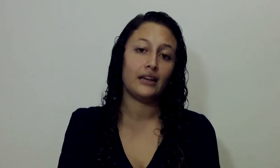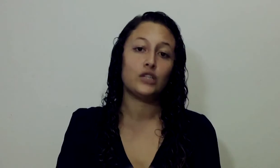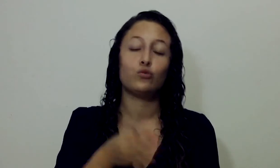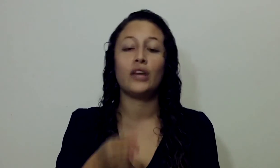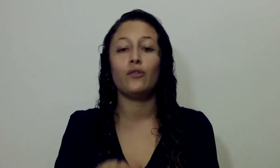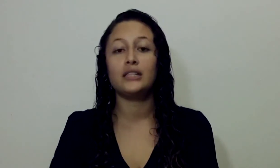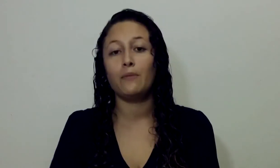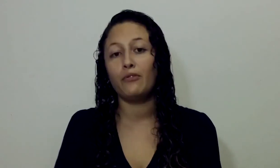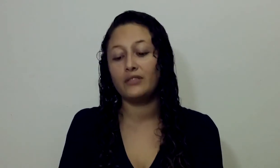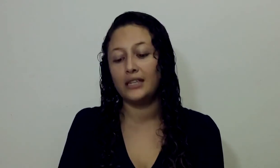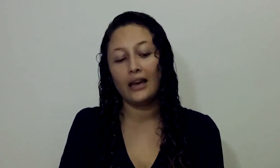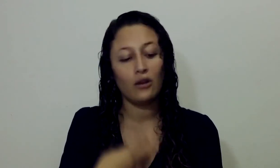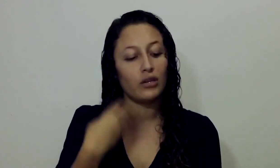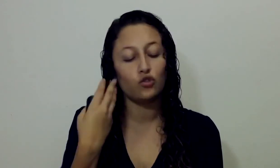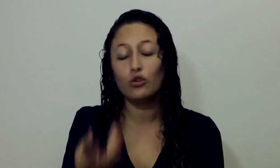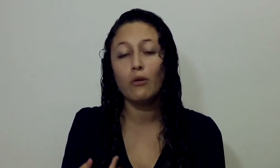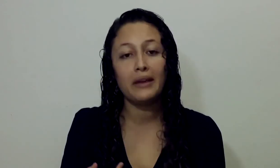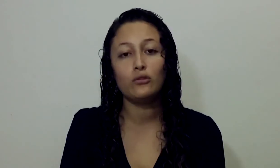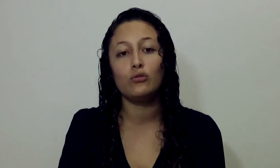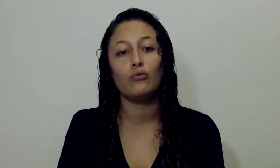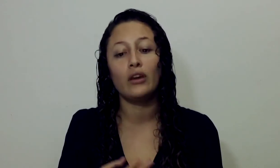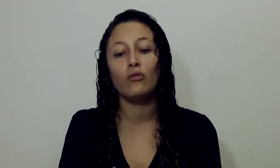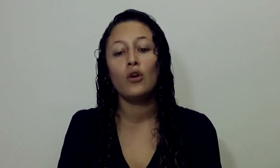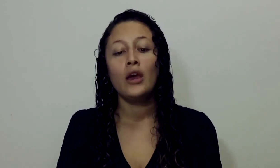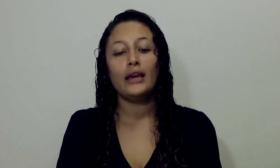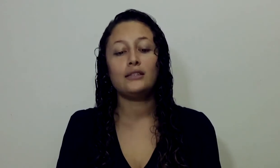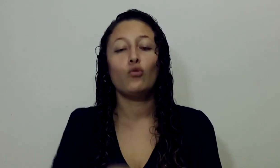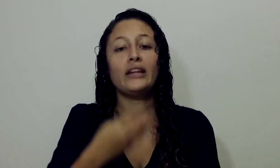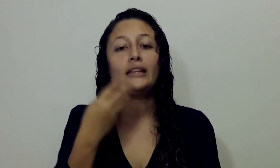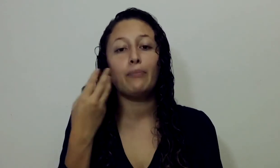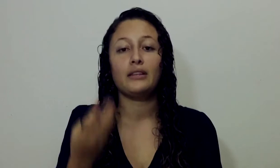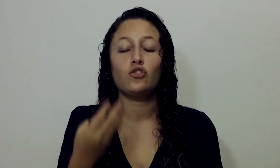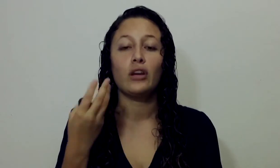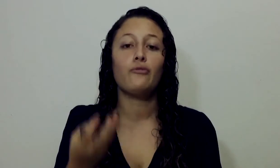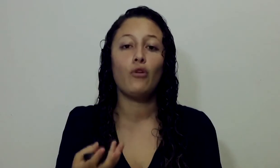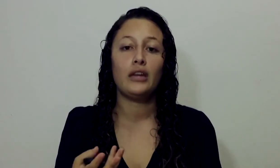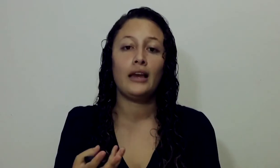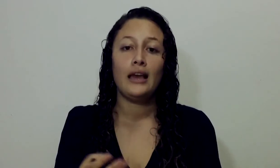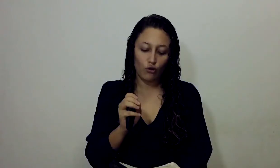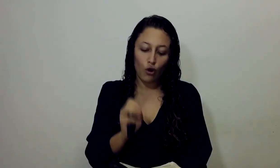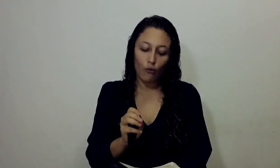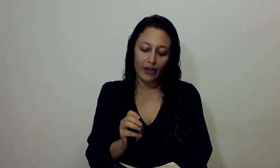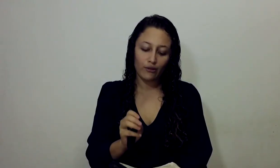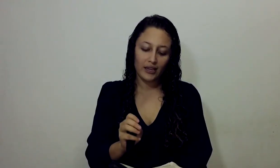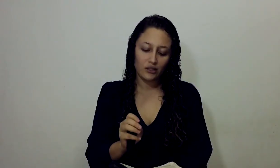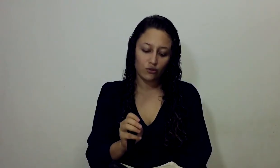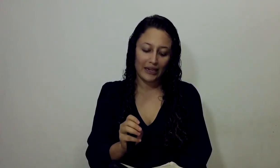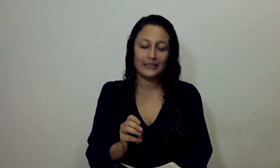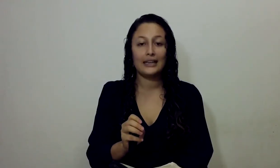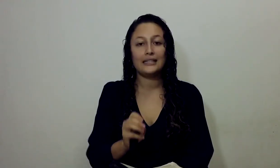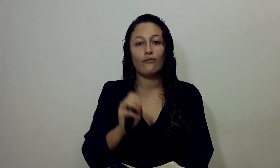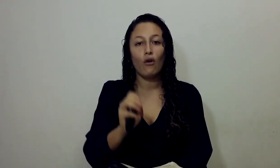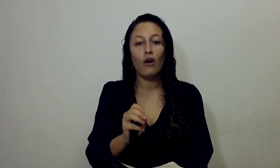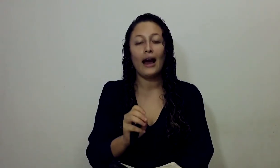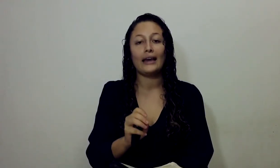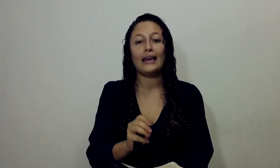con Miller Estudieron esta Profecía Y aunque en su Momento Tuvieron Este Una interpretación Errónea Lo bueno De esto